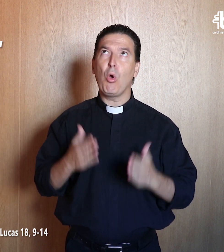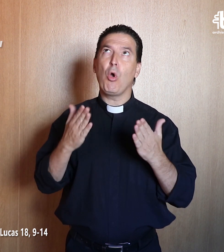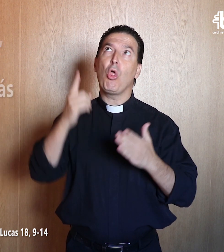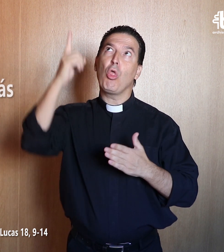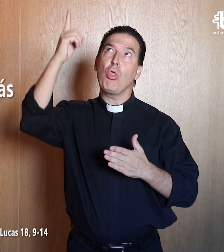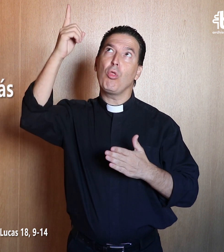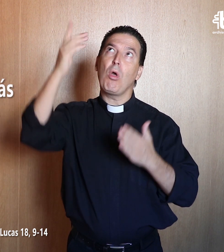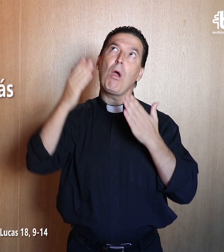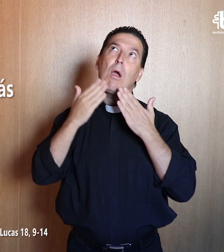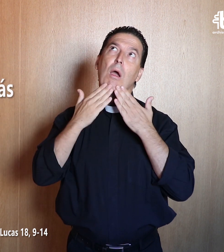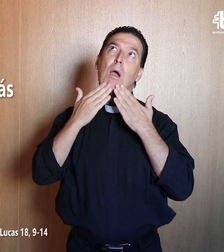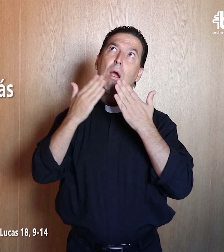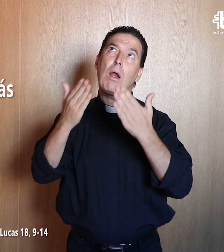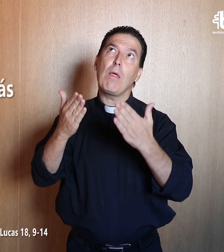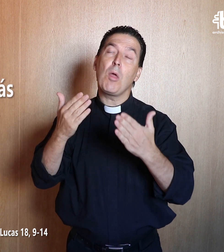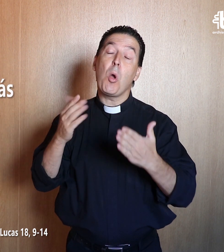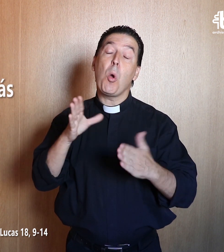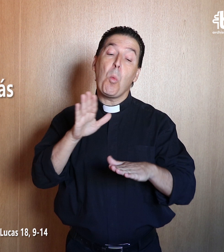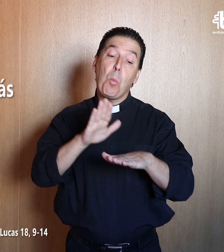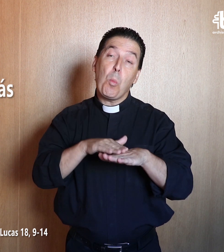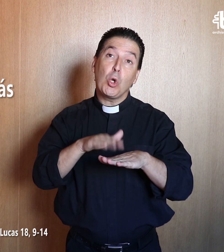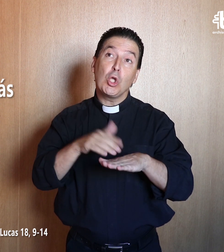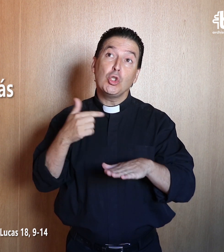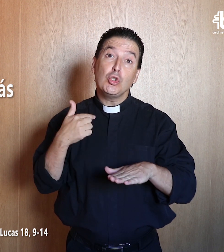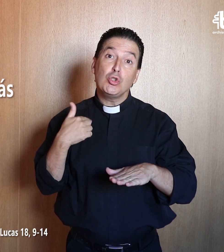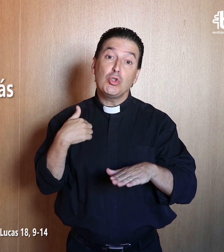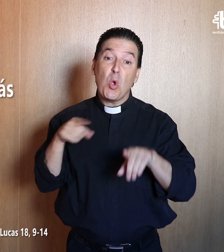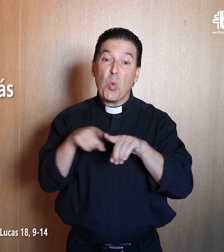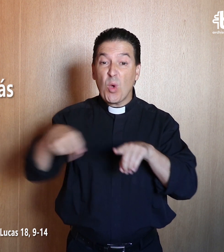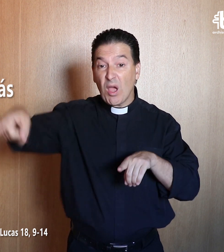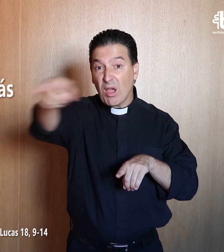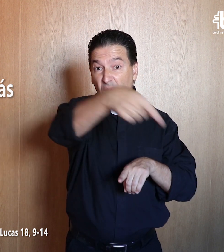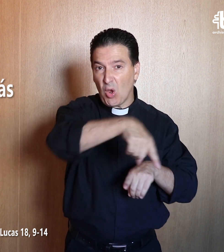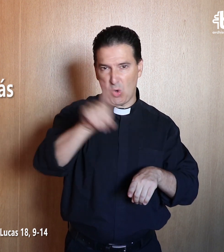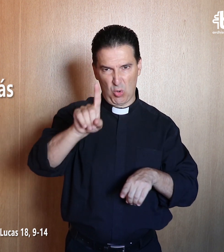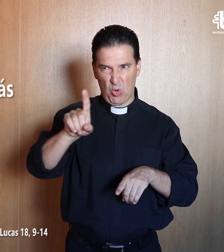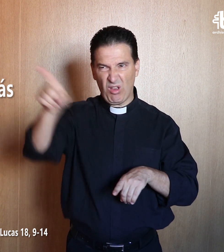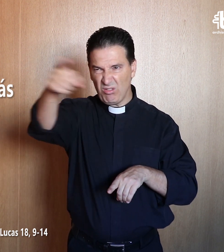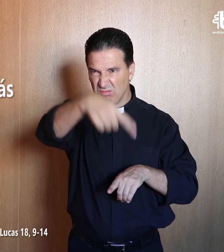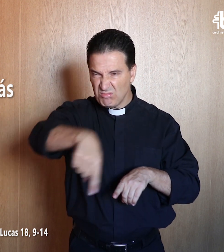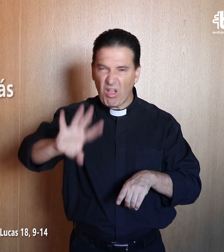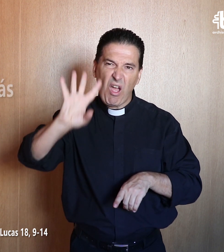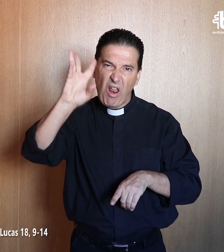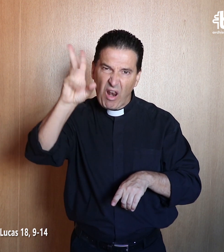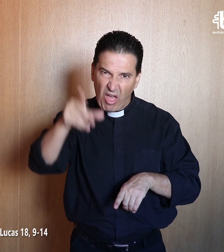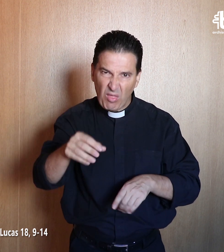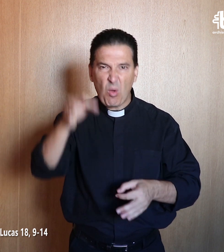Oh Dios, te doy gracias porque no soy como los demás hombres, ladrones,